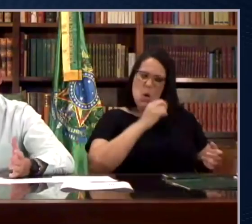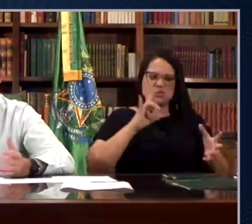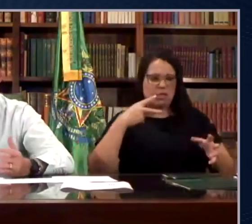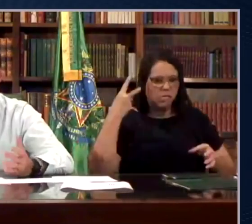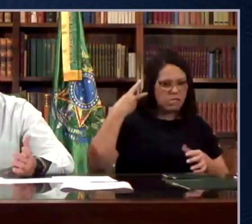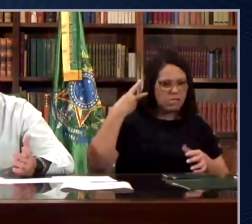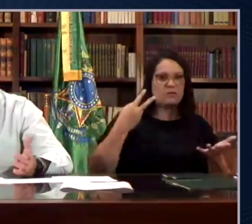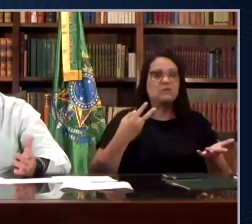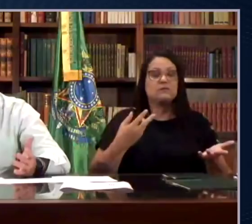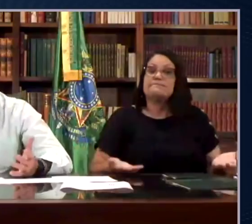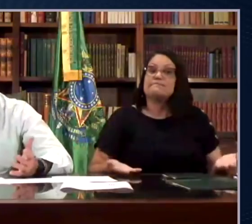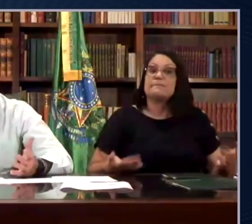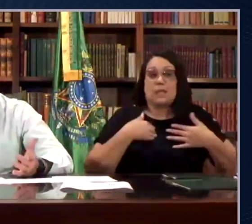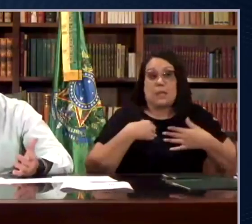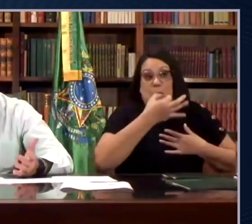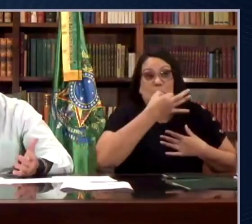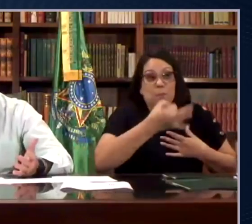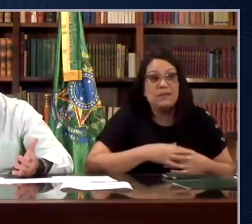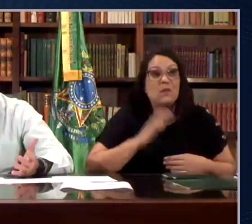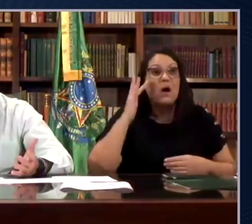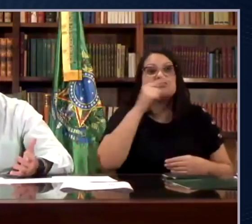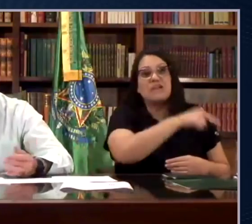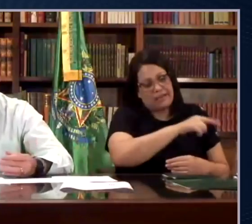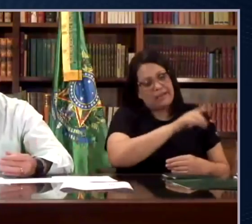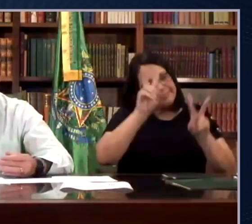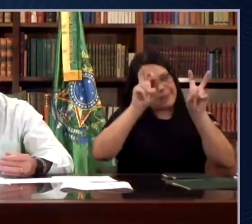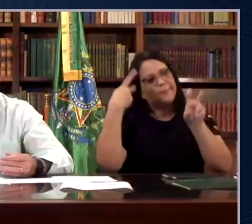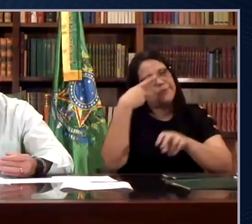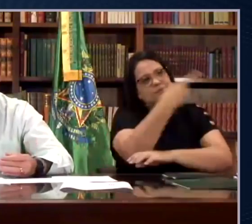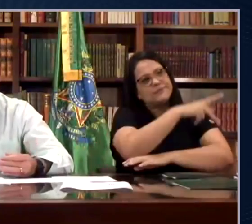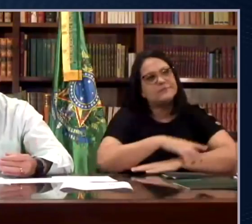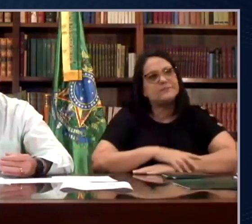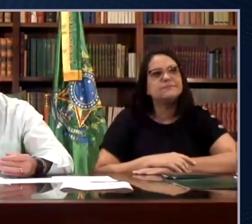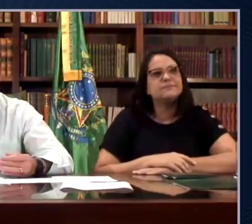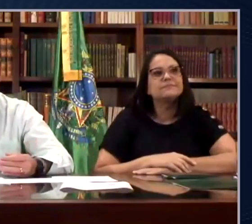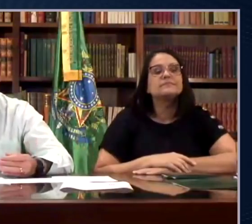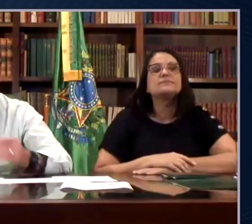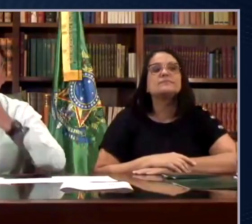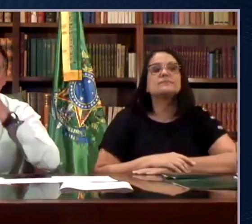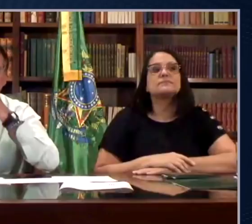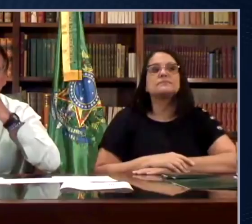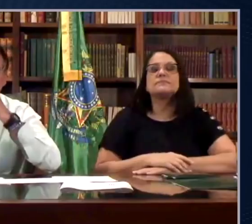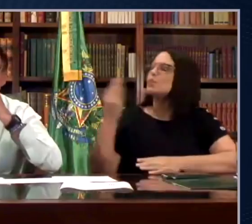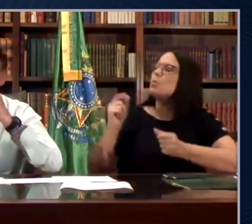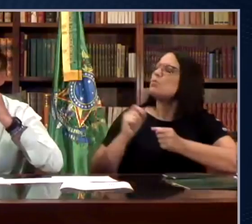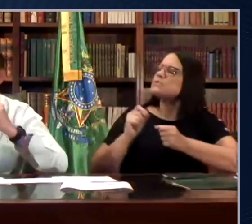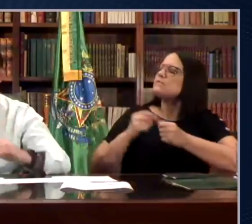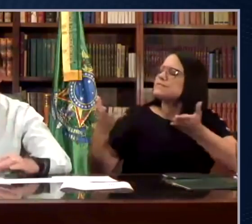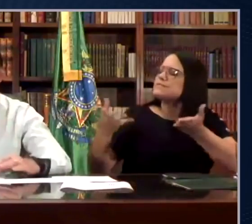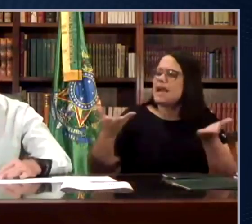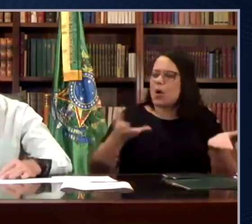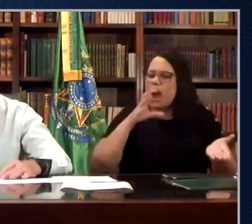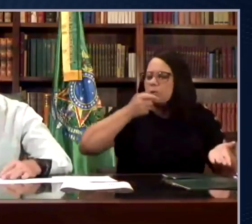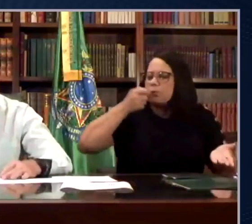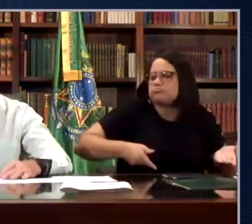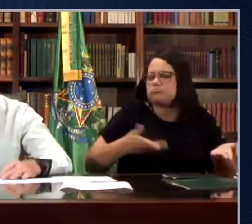político, vive no outro mundo, vive no outro mundo. Dinheiro de R$600. Como é que o senhor vai fazer isso imediatamente se não tem